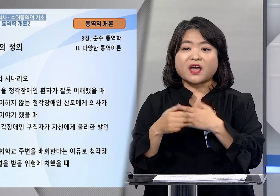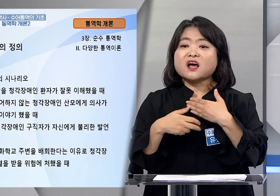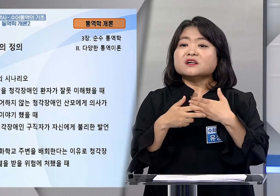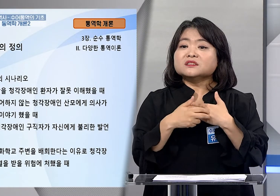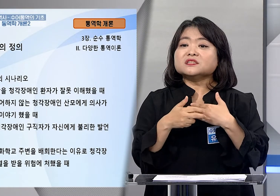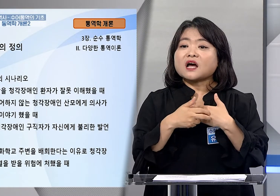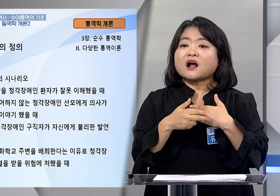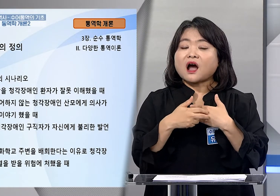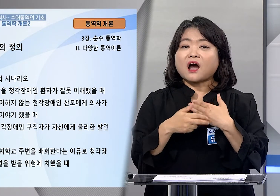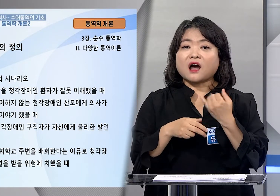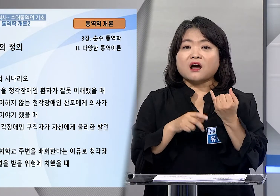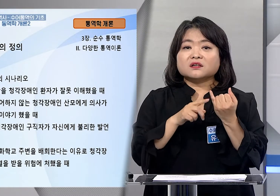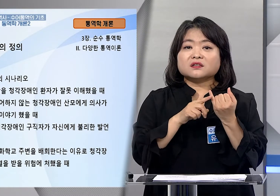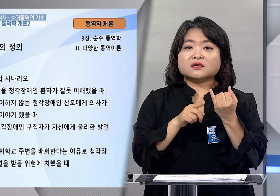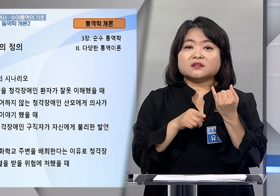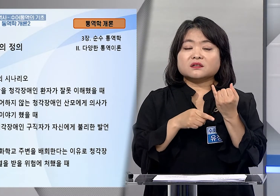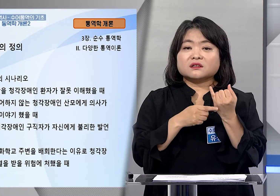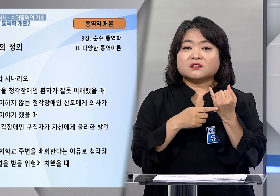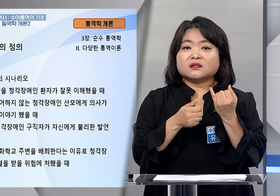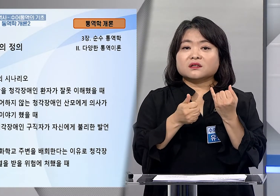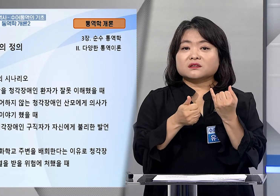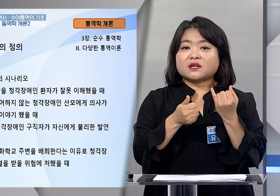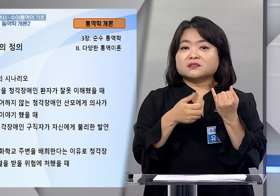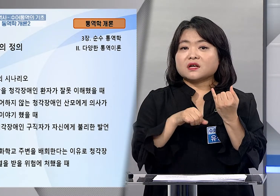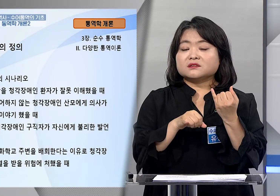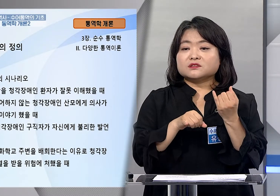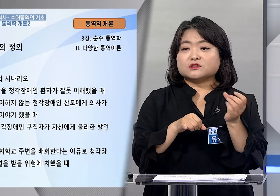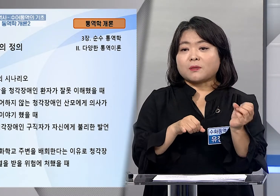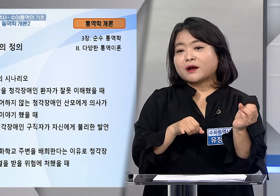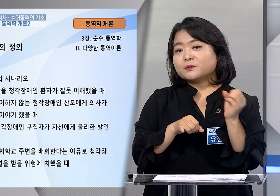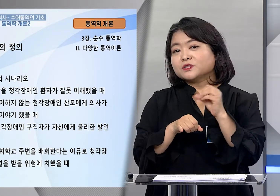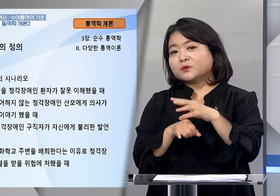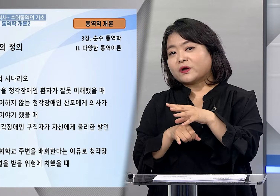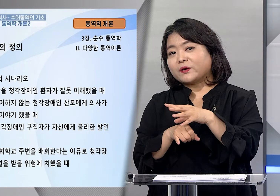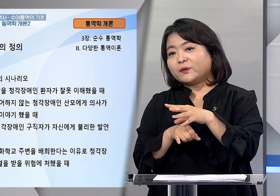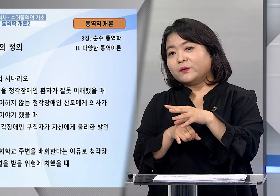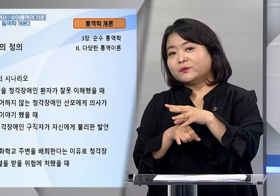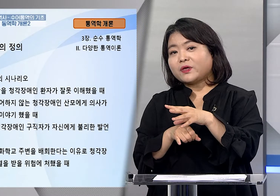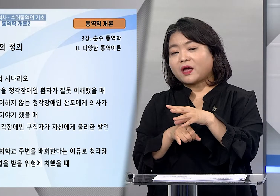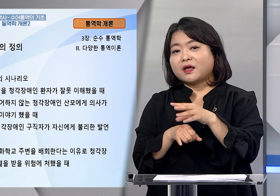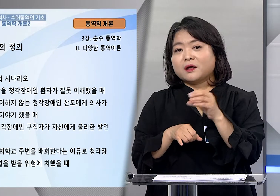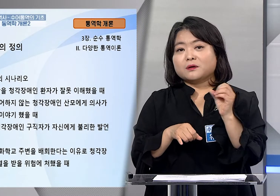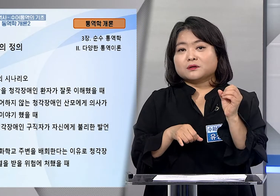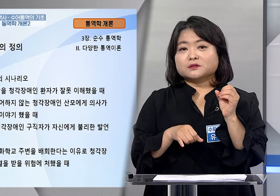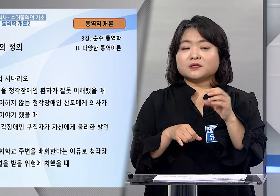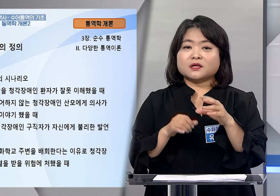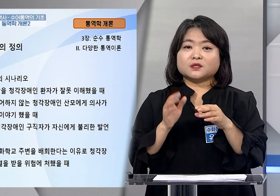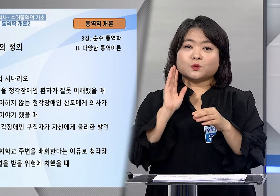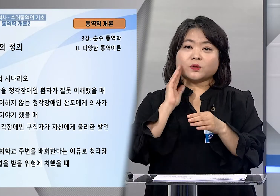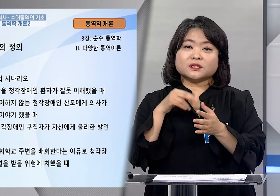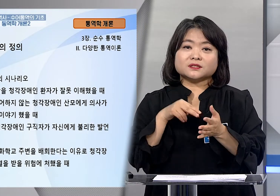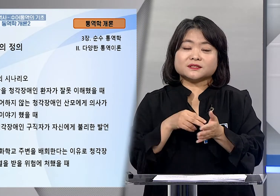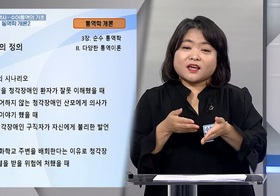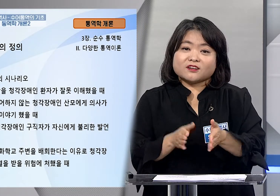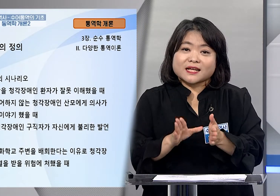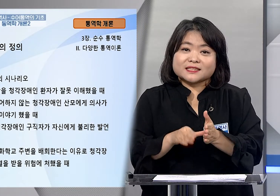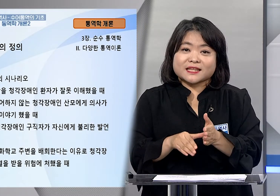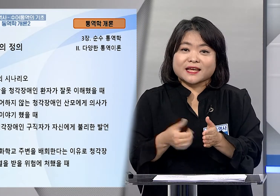의사가 이 딸인지 아들인지를 말해버린 거예요. 그런데 이 농인은 태어났을 때의